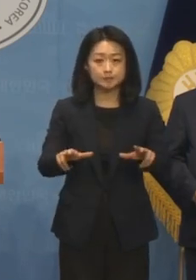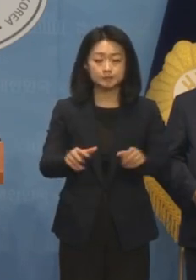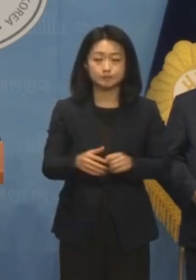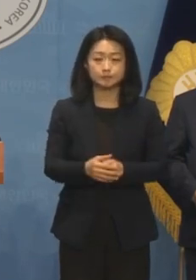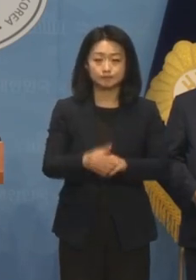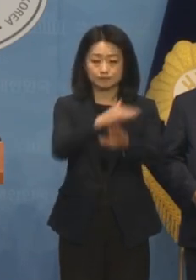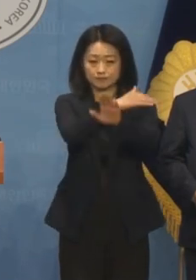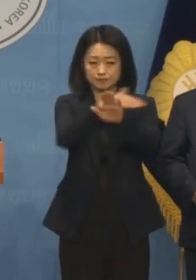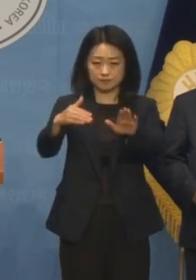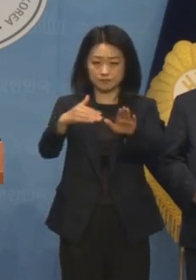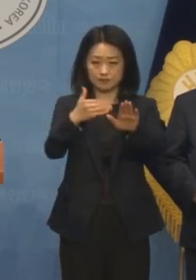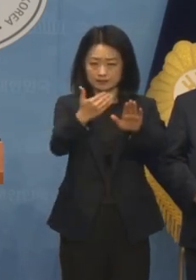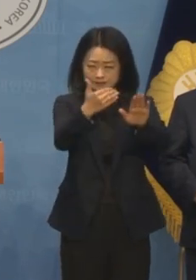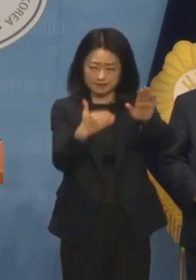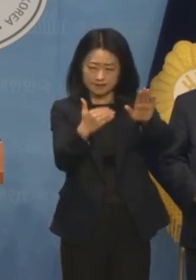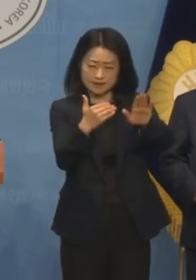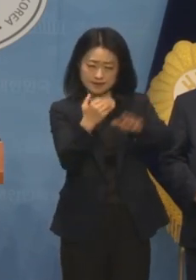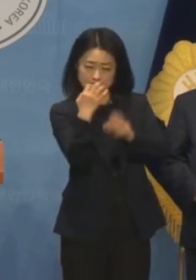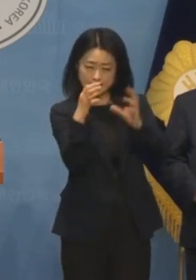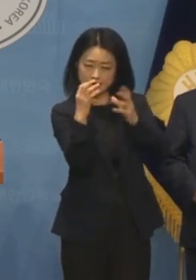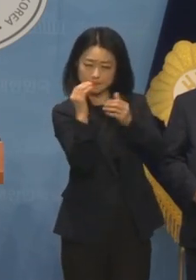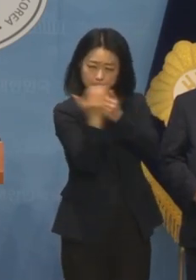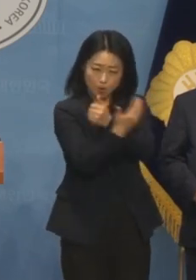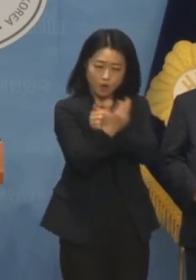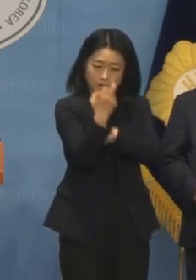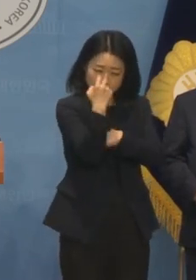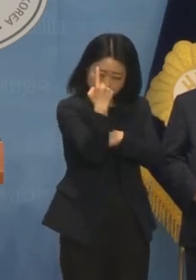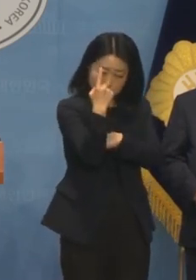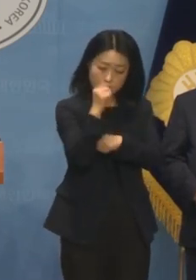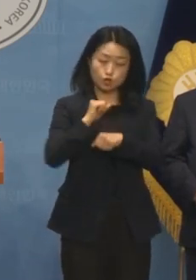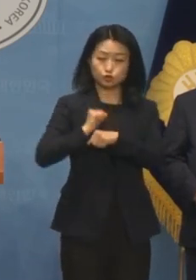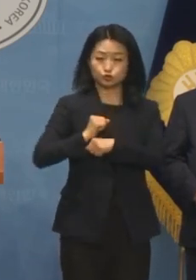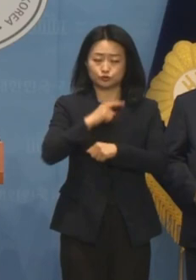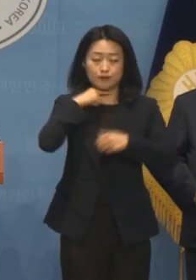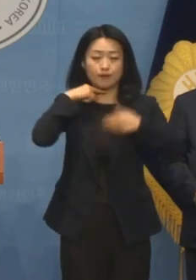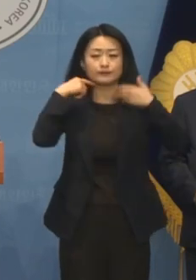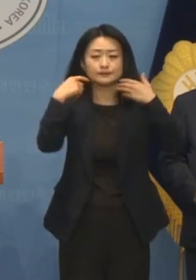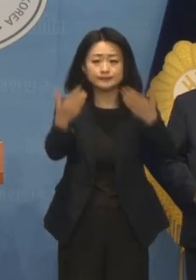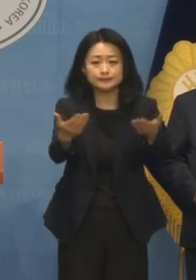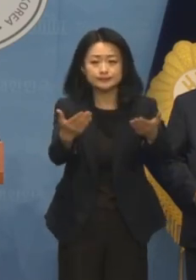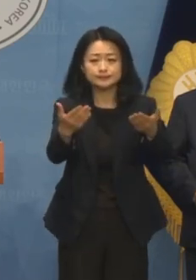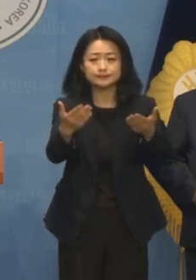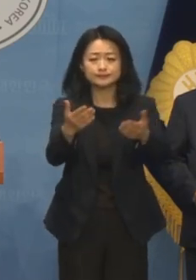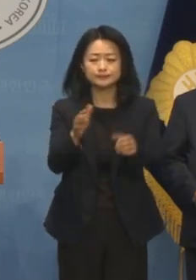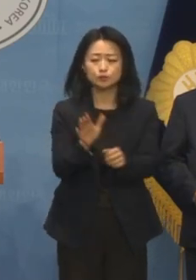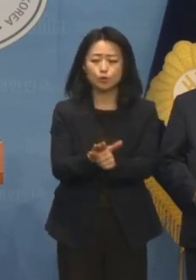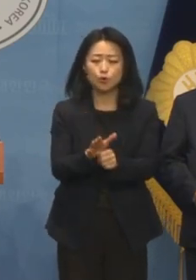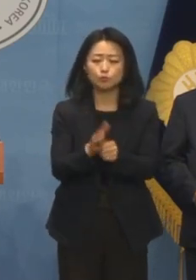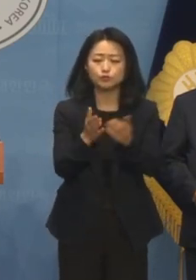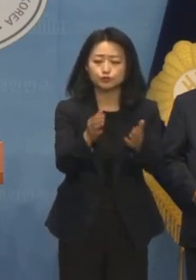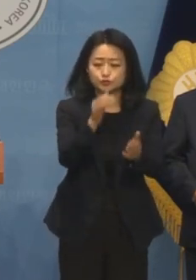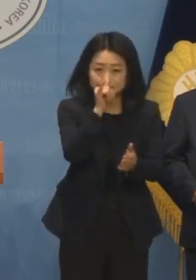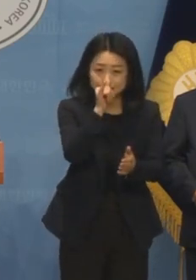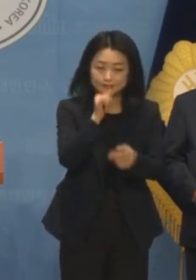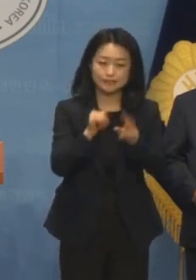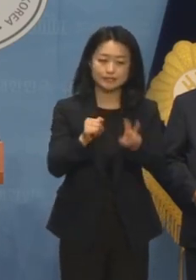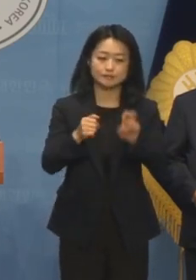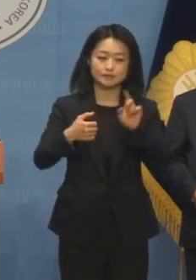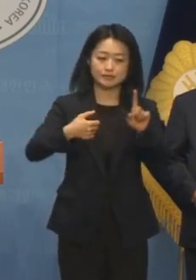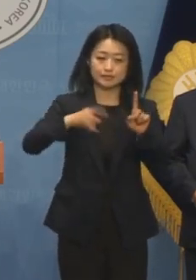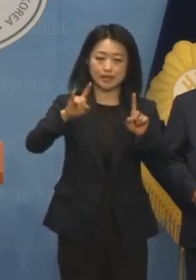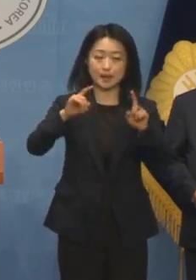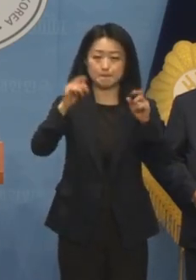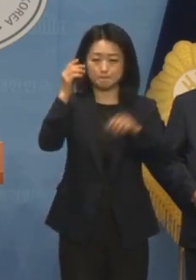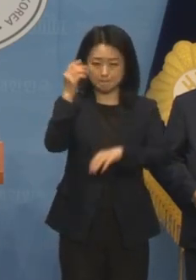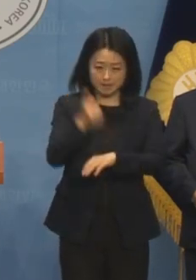전후방에서 묵묵히 국가 안보를 지키고 있는 국군 장병의 헌신에 도움이 되는 제21대